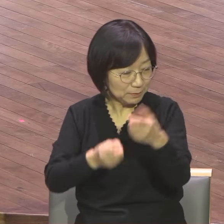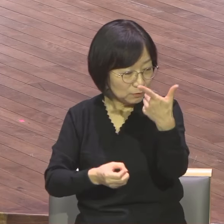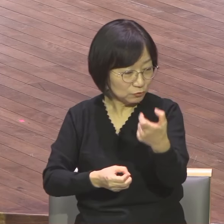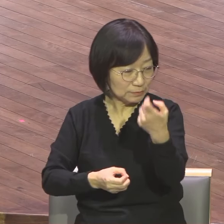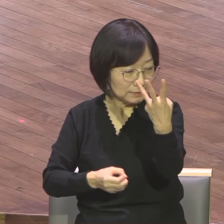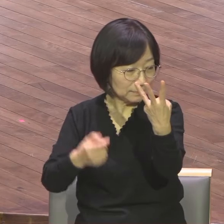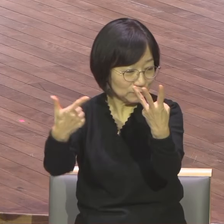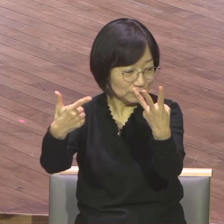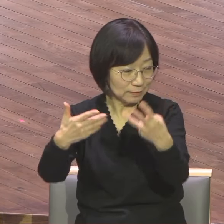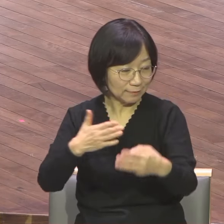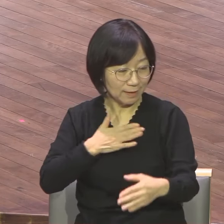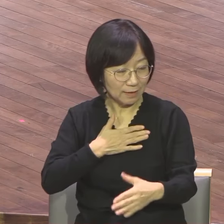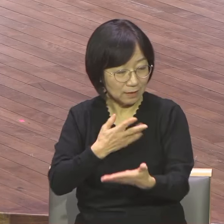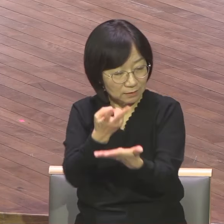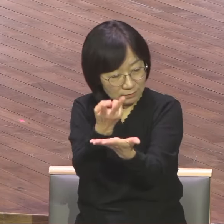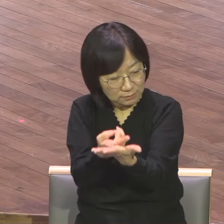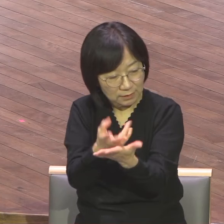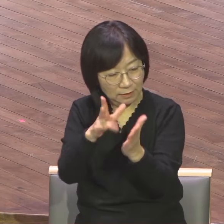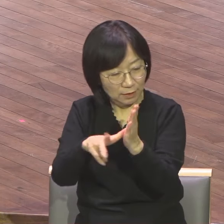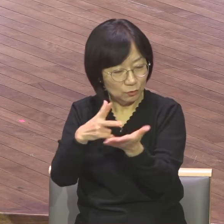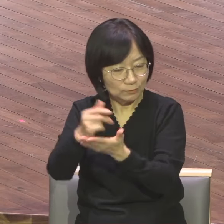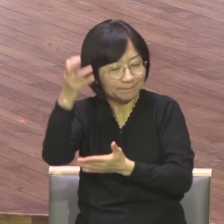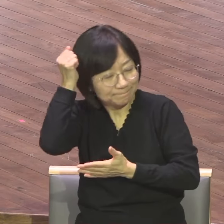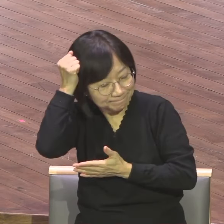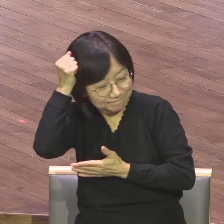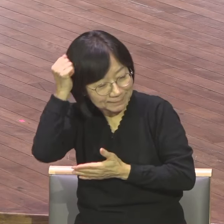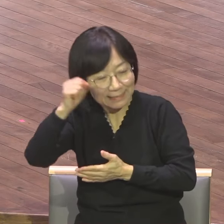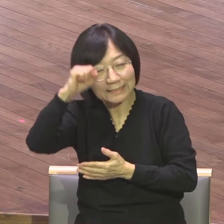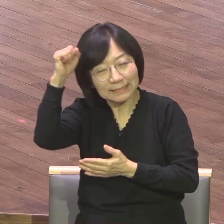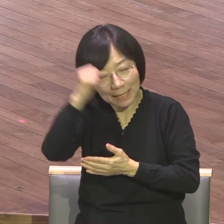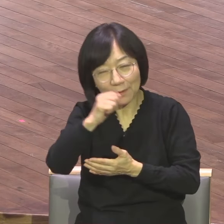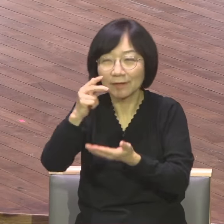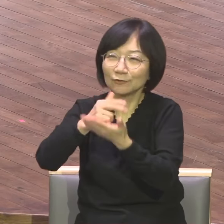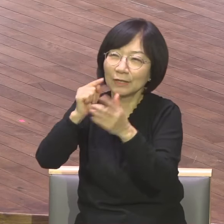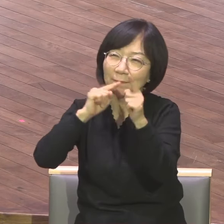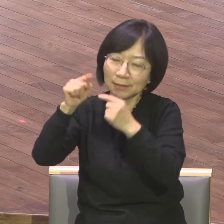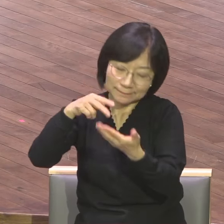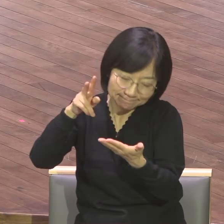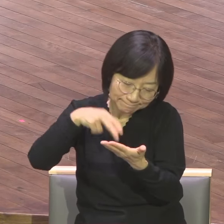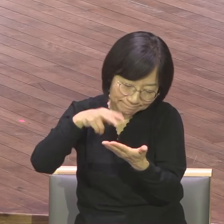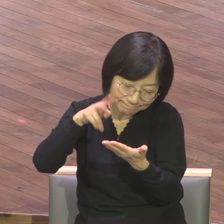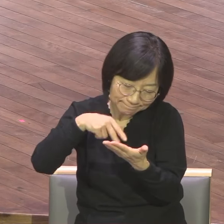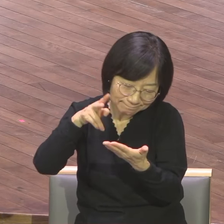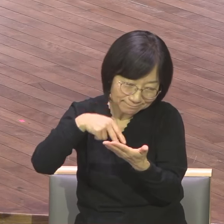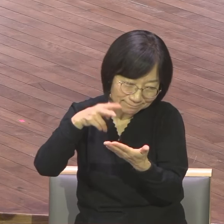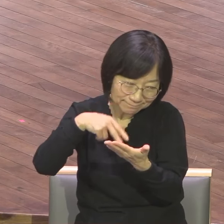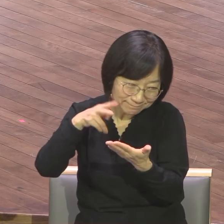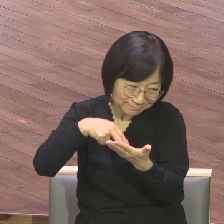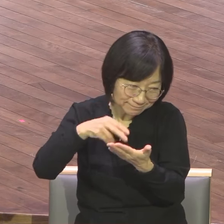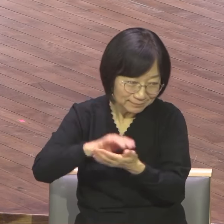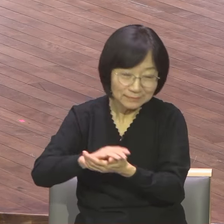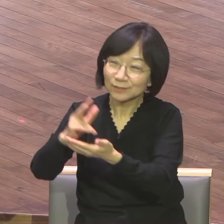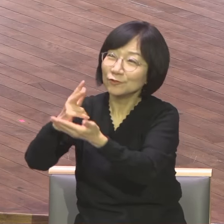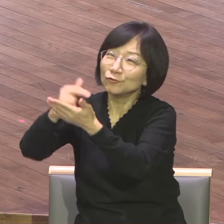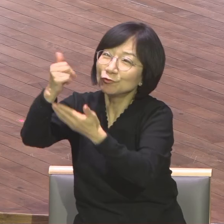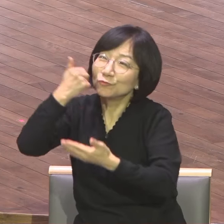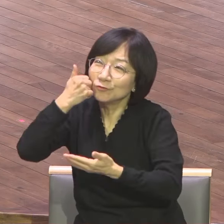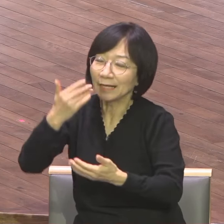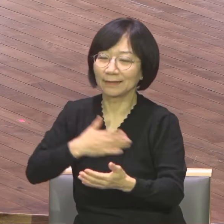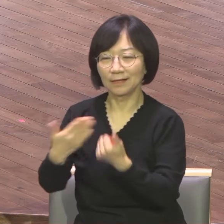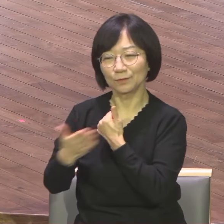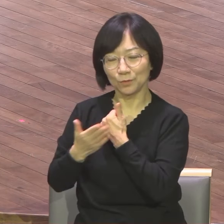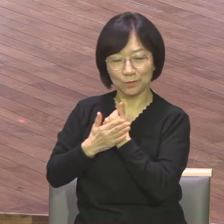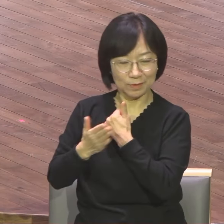주를 기억하며 새벽에 주의 말씀을 작은 소리로 읊조릴 때에 하오리니 주는 나의